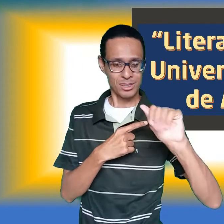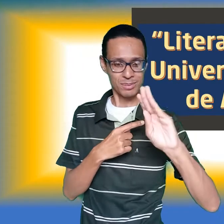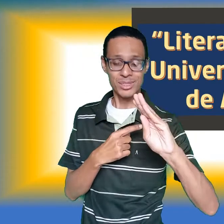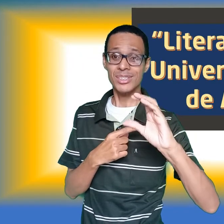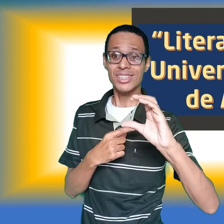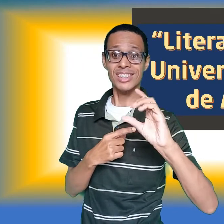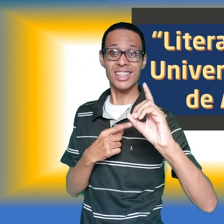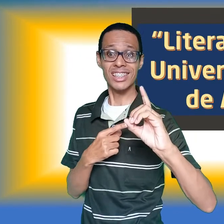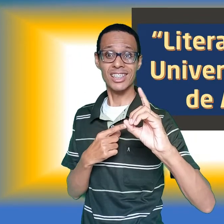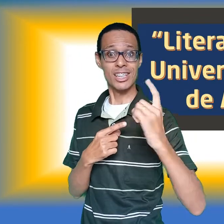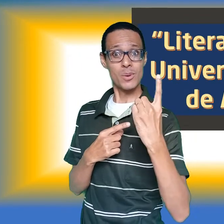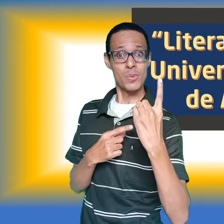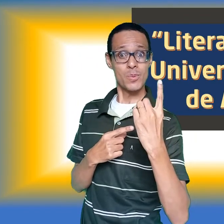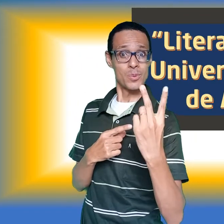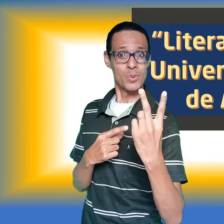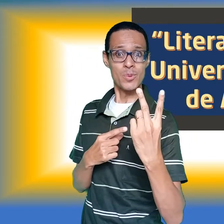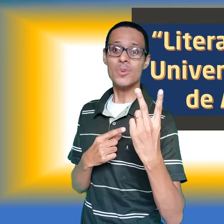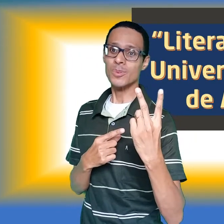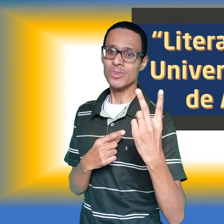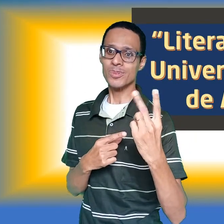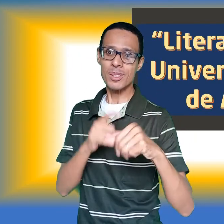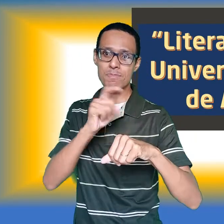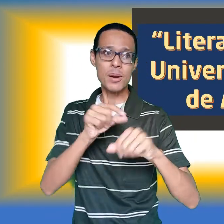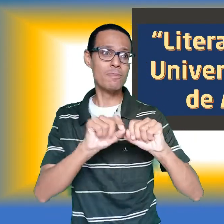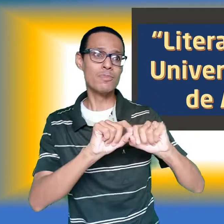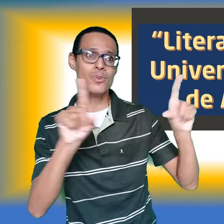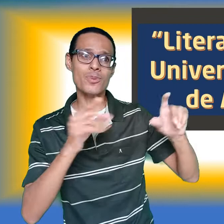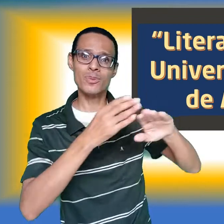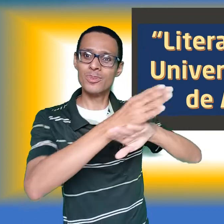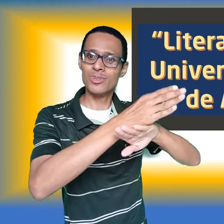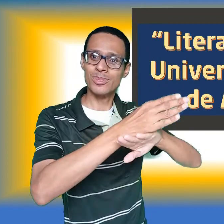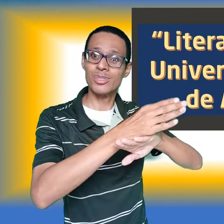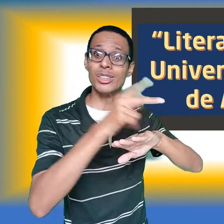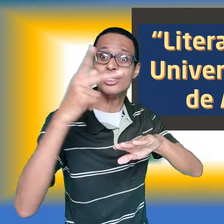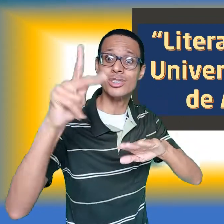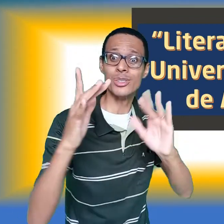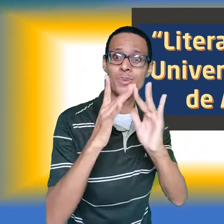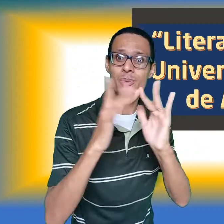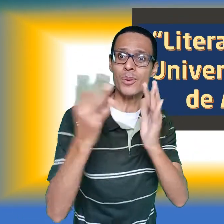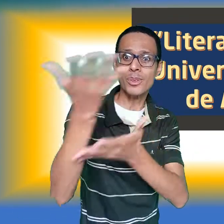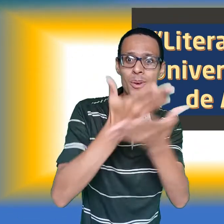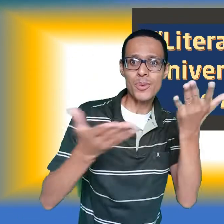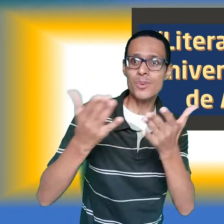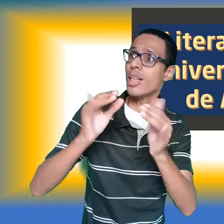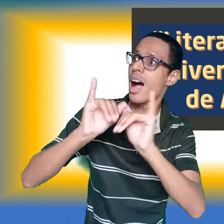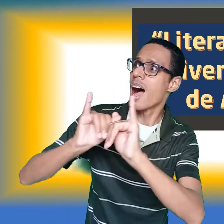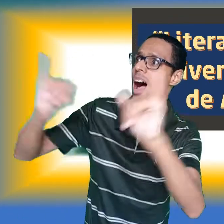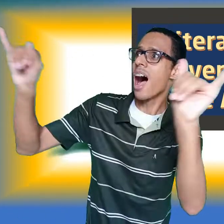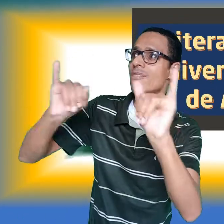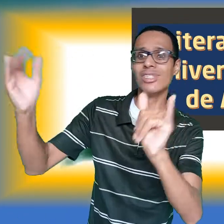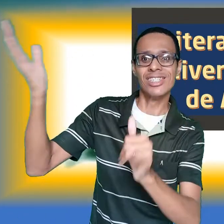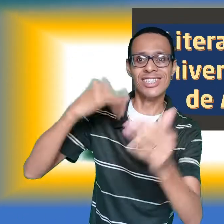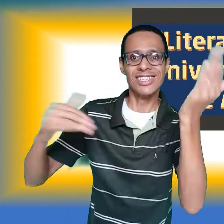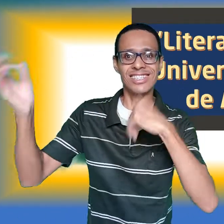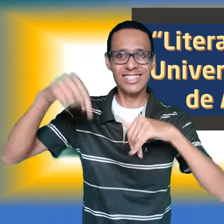em cima, você vai encontrar todas as edições. Ah, e convide seus contatos para apreciar o nosso